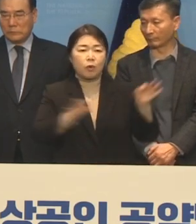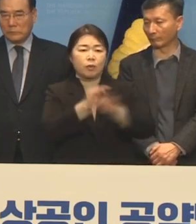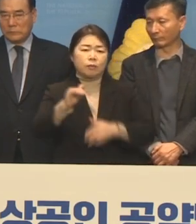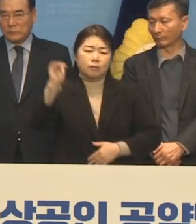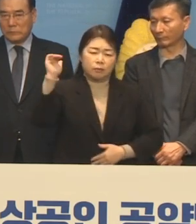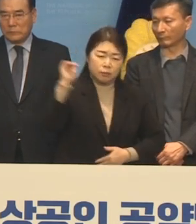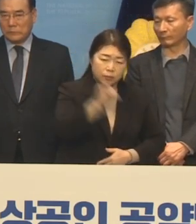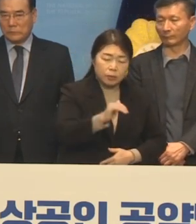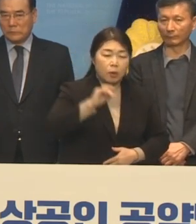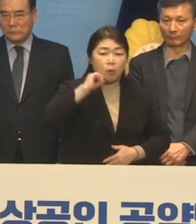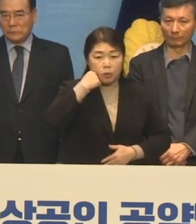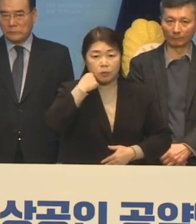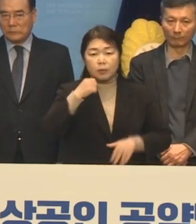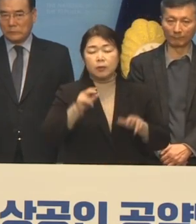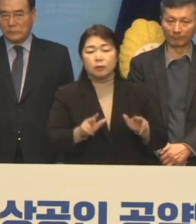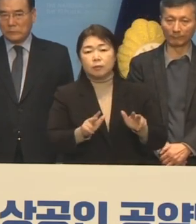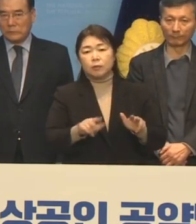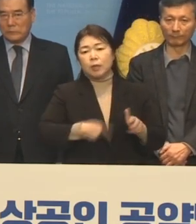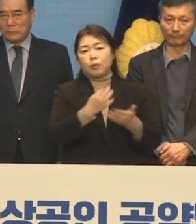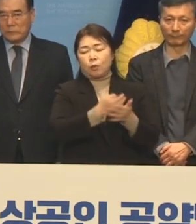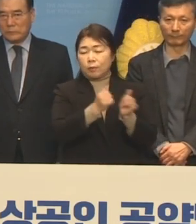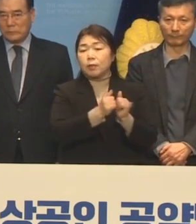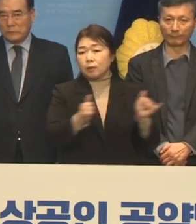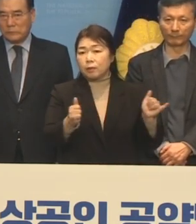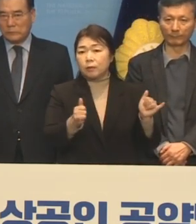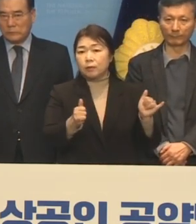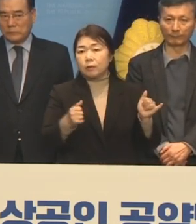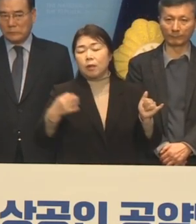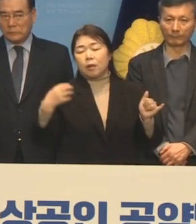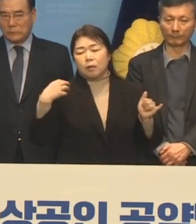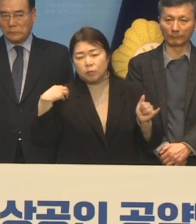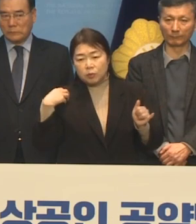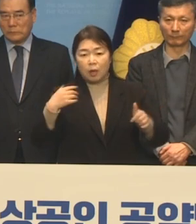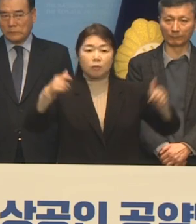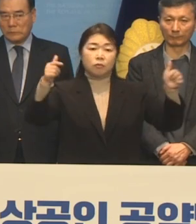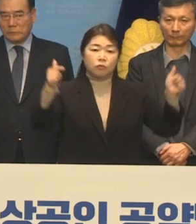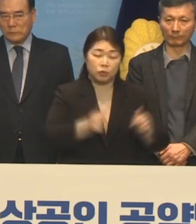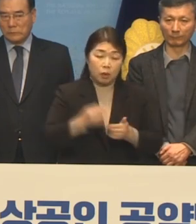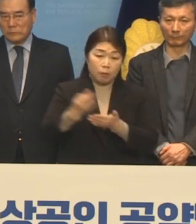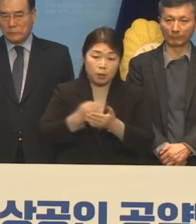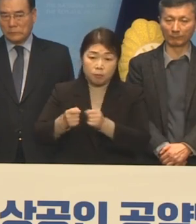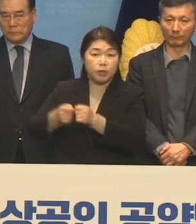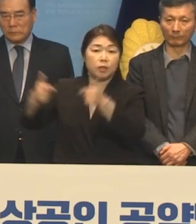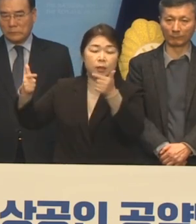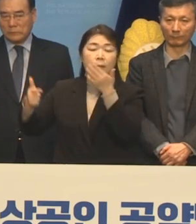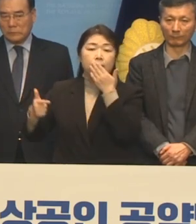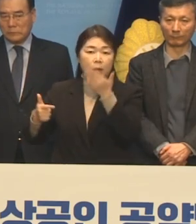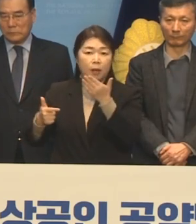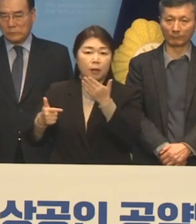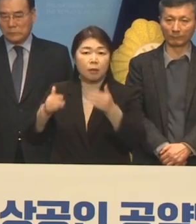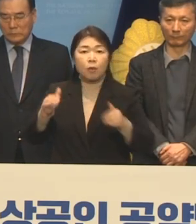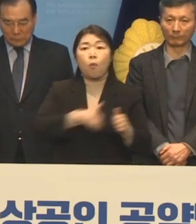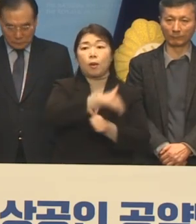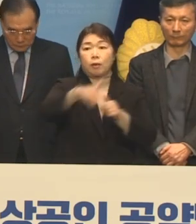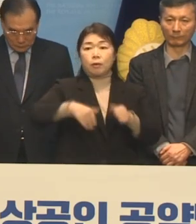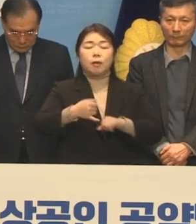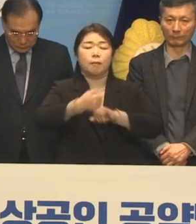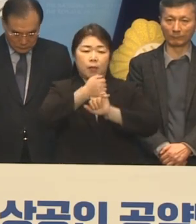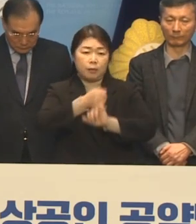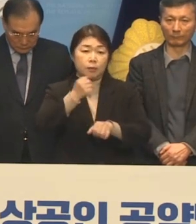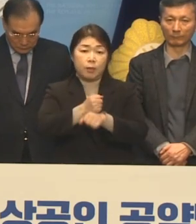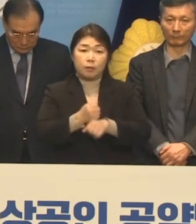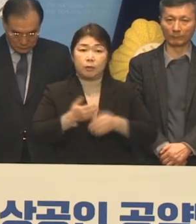있는 소상공인 자영업자들이 부담은 줄이고 매출은 늘릴 수 있는 환경을